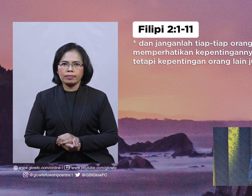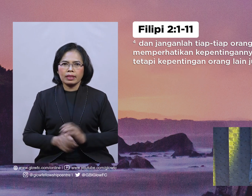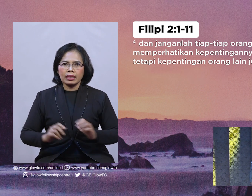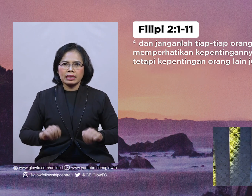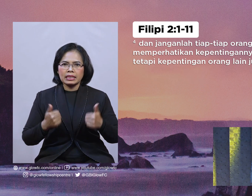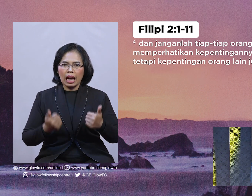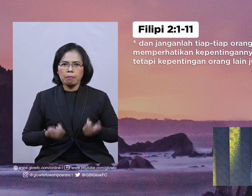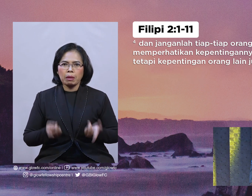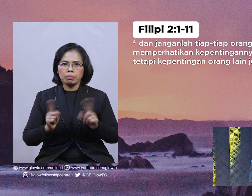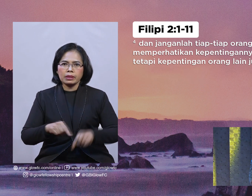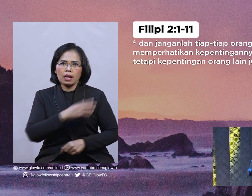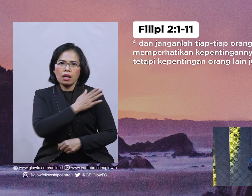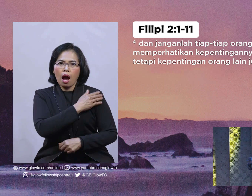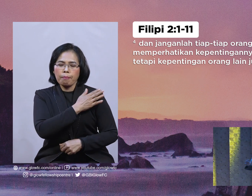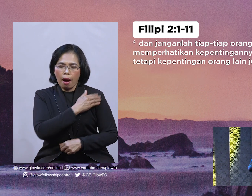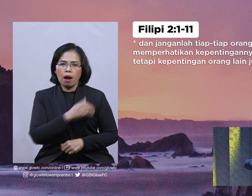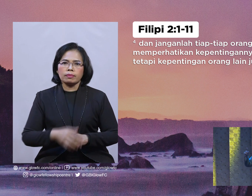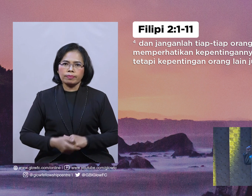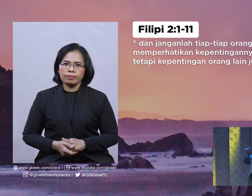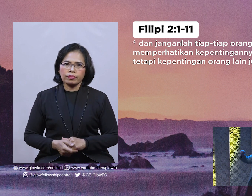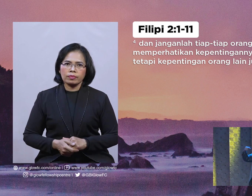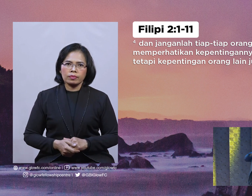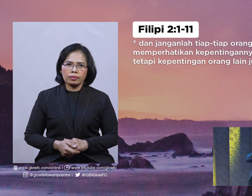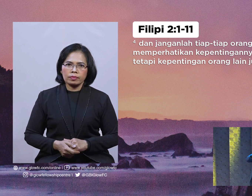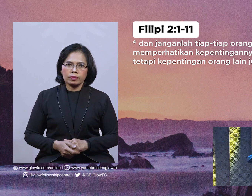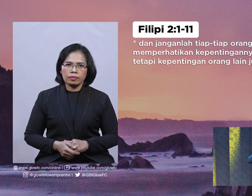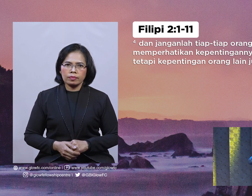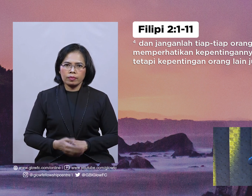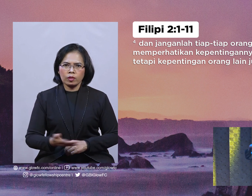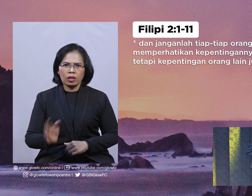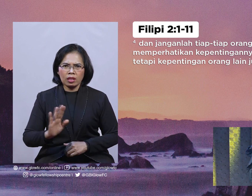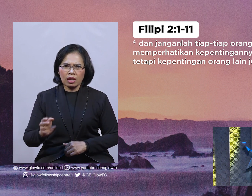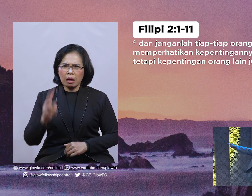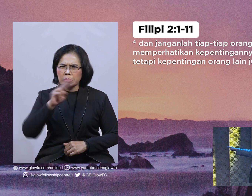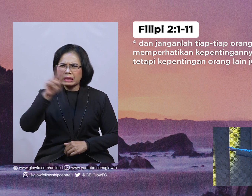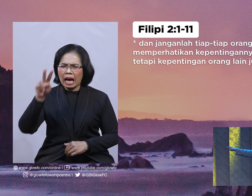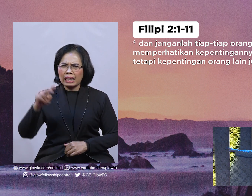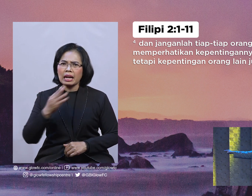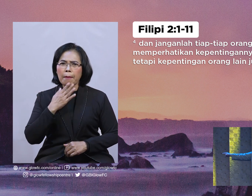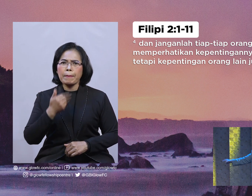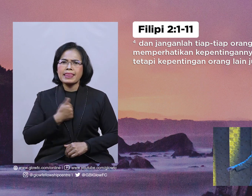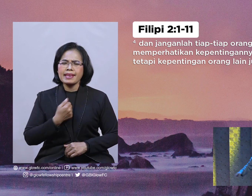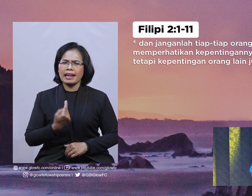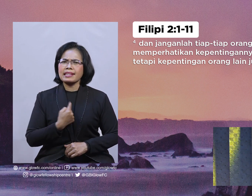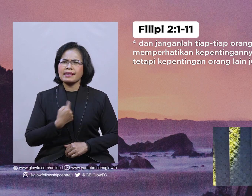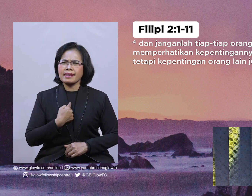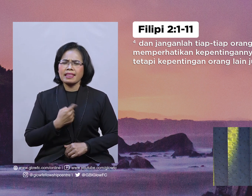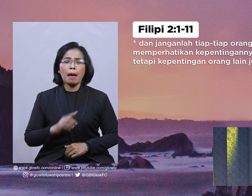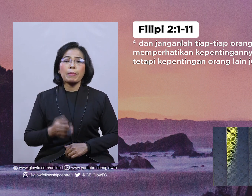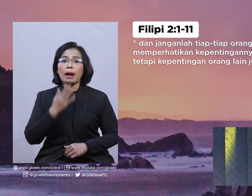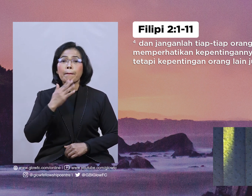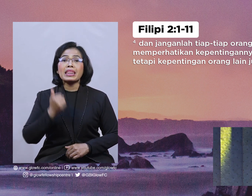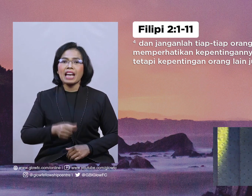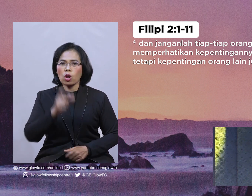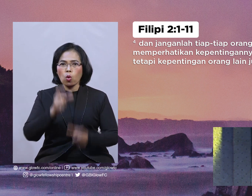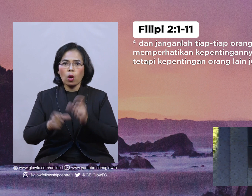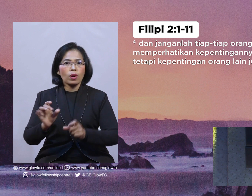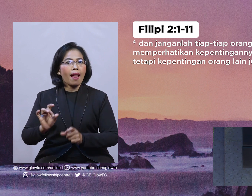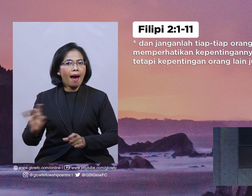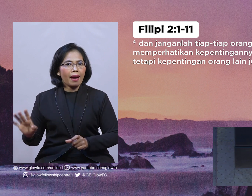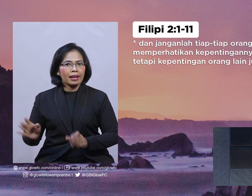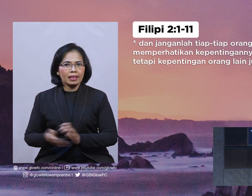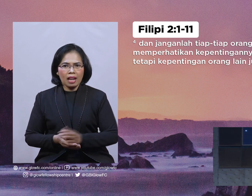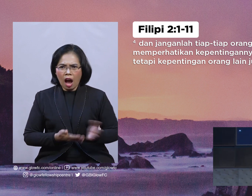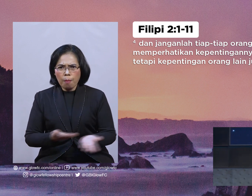Hai kesiapan menjadi hamba ini Pak dan janganlah tiap-tiap orang hanya memperhatikan kepentingannya sendiri tetapi kepentingan orang lain juga Ayo jadi berkat